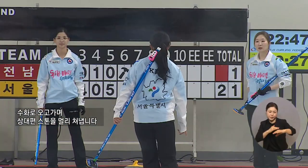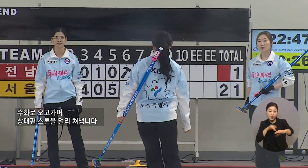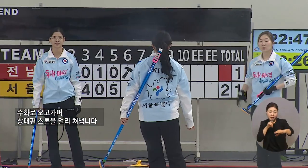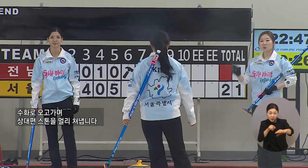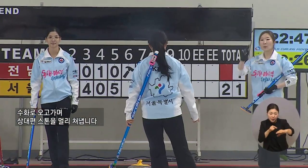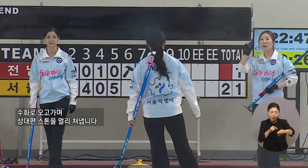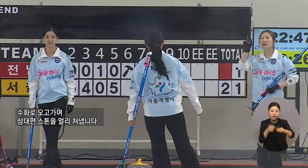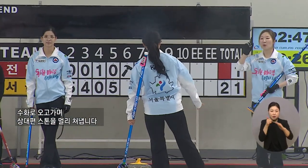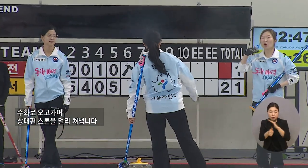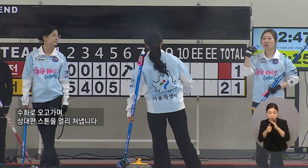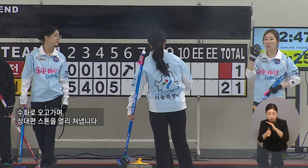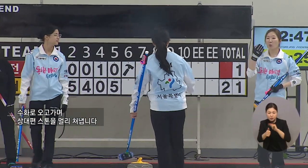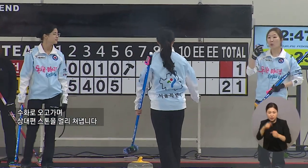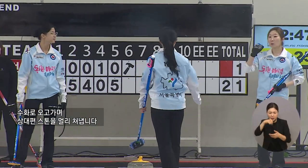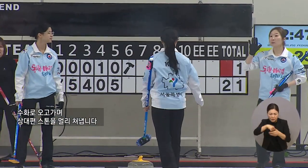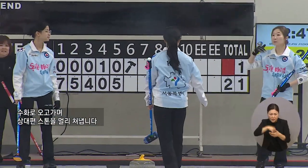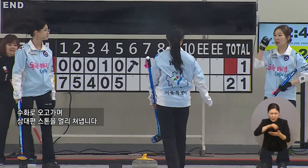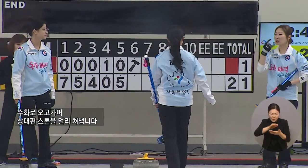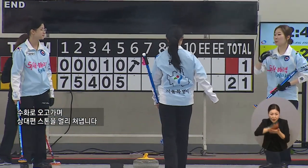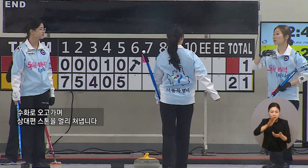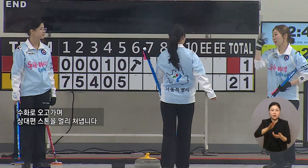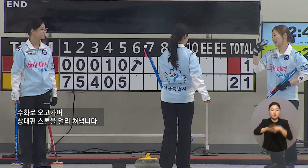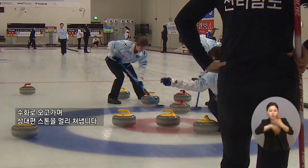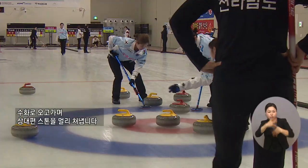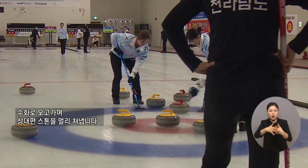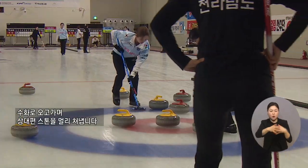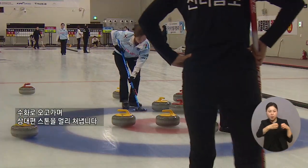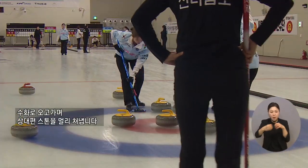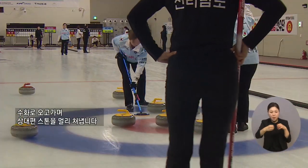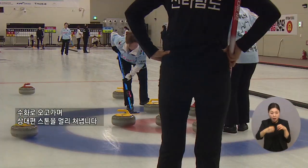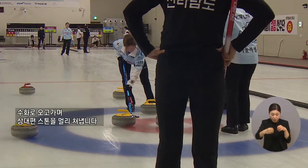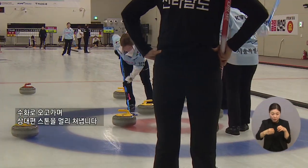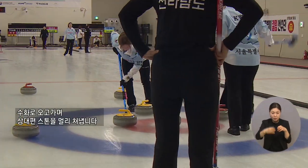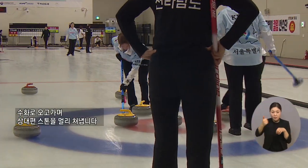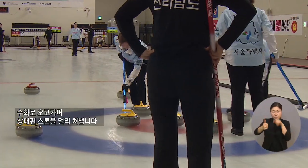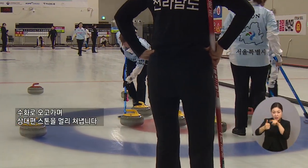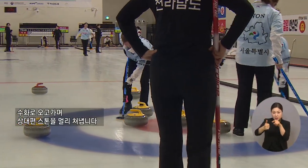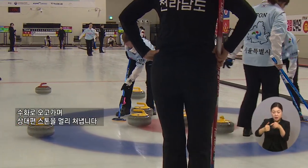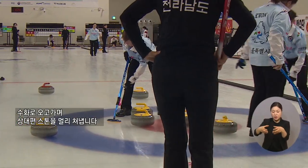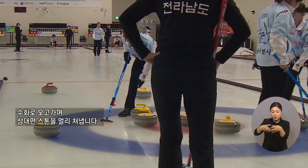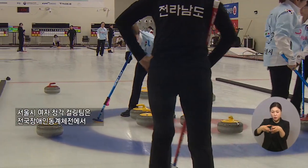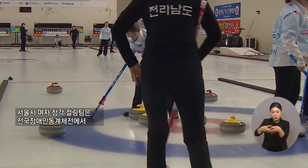열정이 수화로 오고 가며 상대편 스톤을 리 쳐냅니다